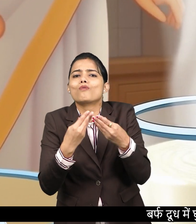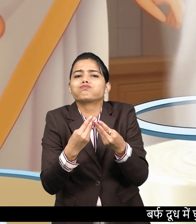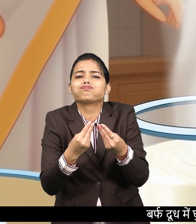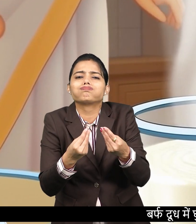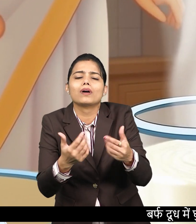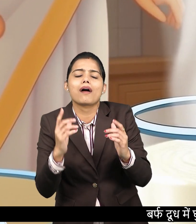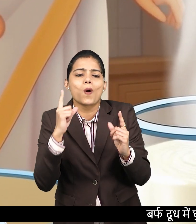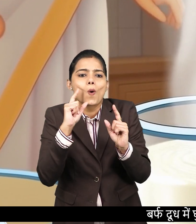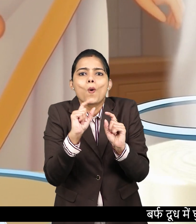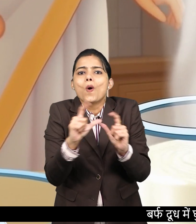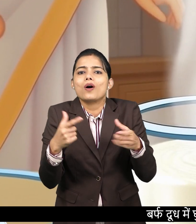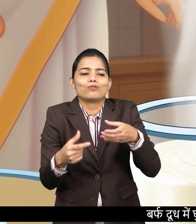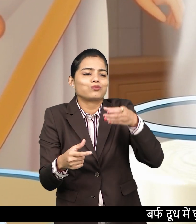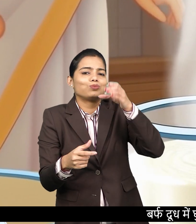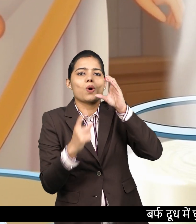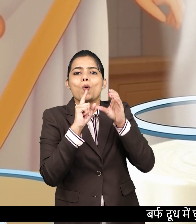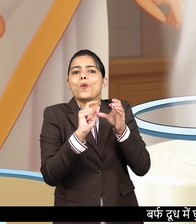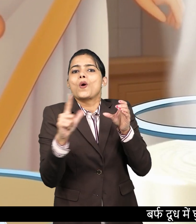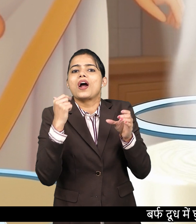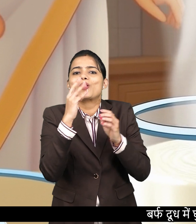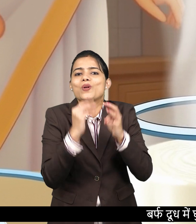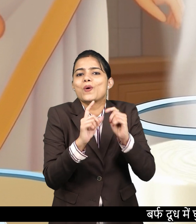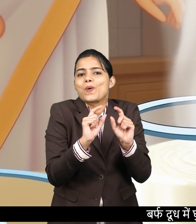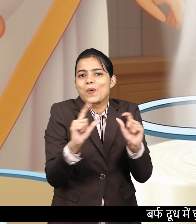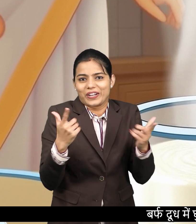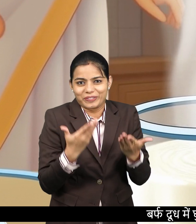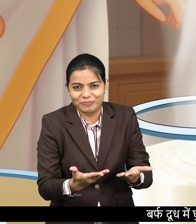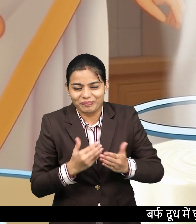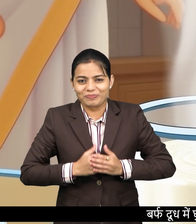बर्फ दूध में घुल गई और दूध ठंडा हो गया।